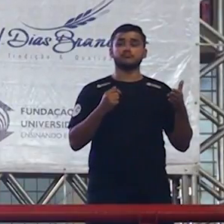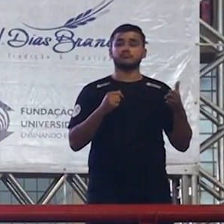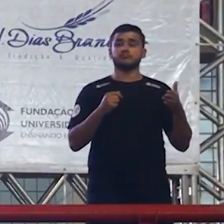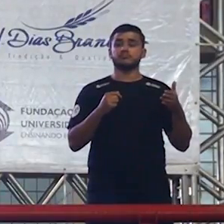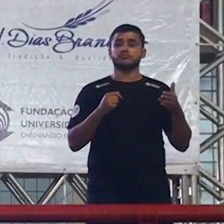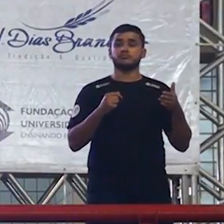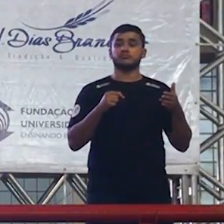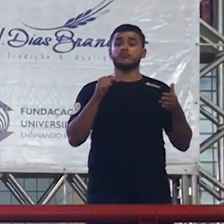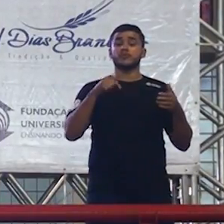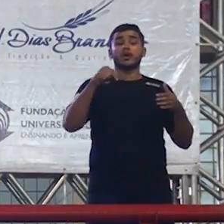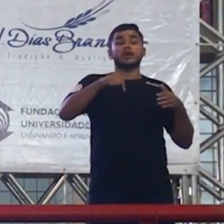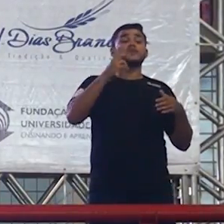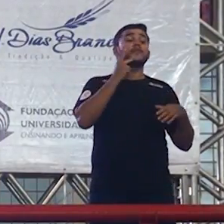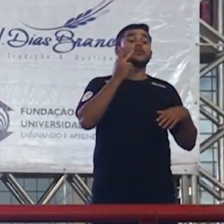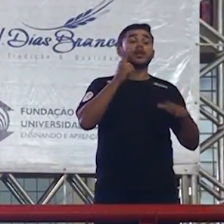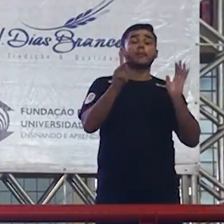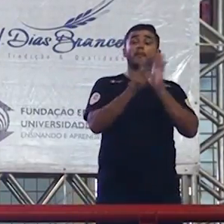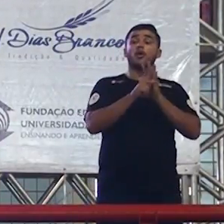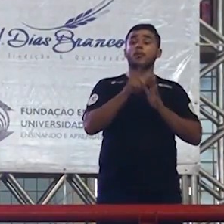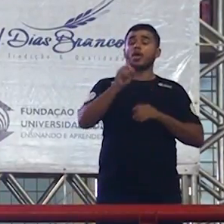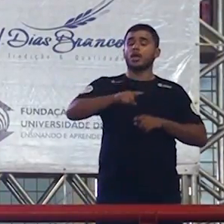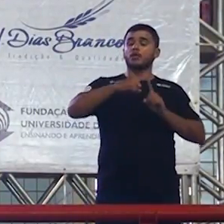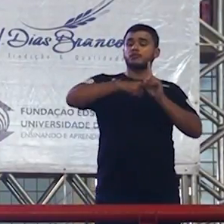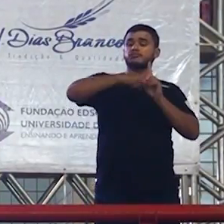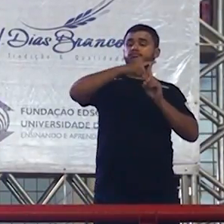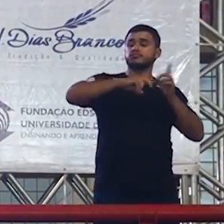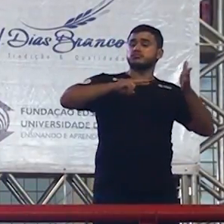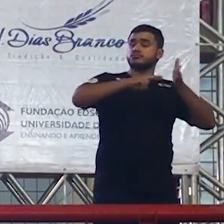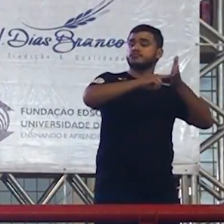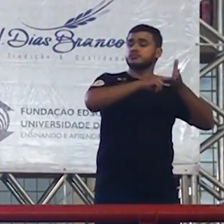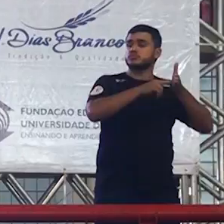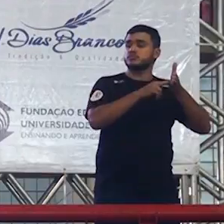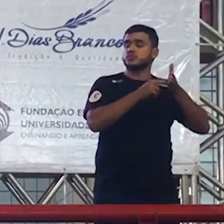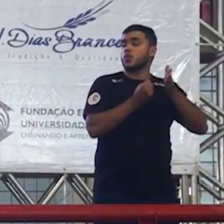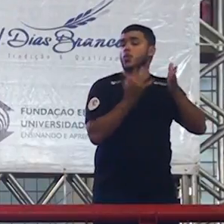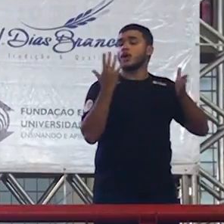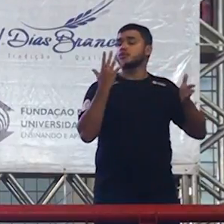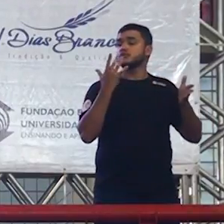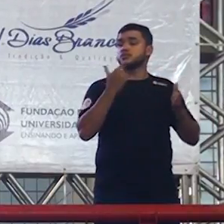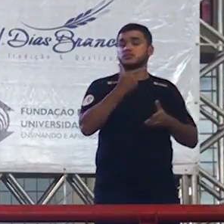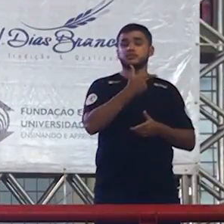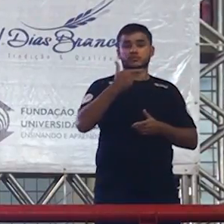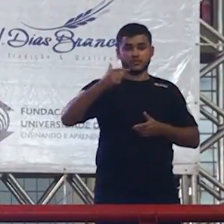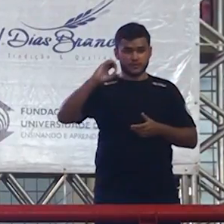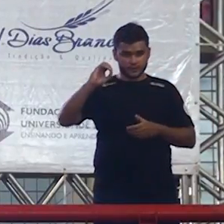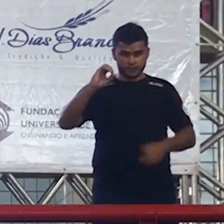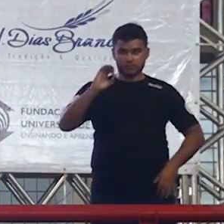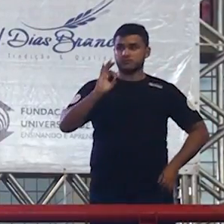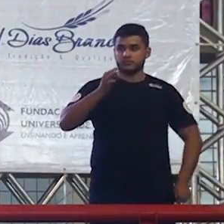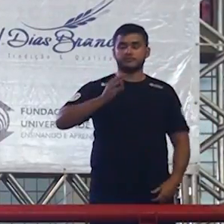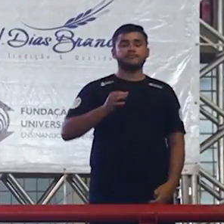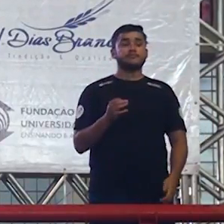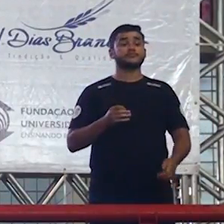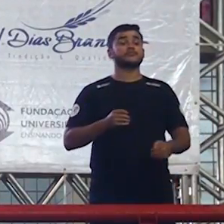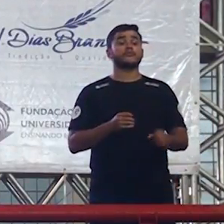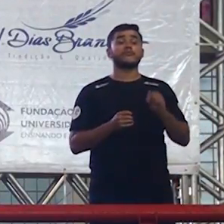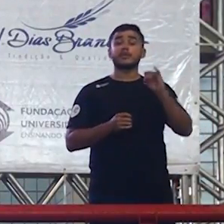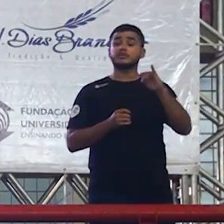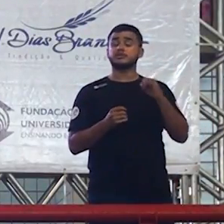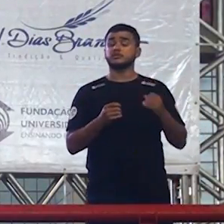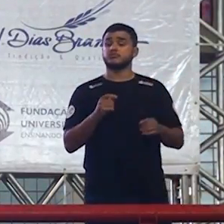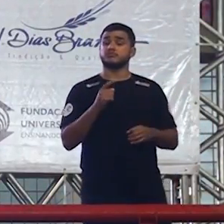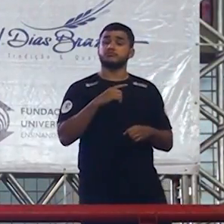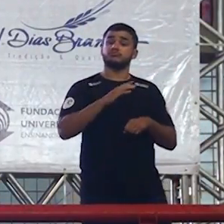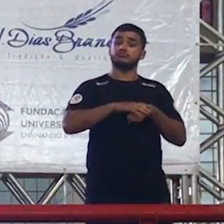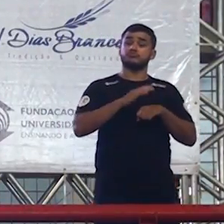DDP, qual a tensão de Fortaleza, qual é? Qual é? Beleza, aí eu liguei, aí puxou uma